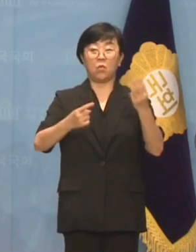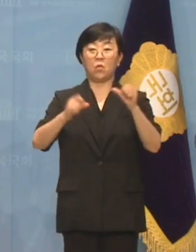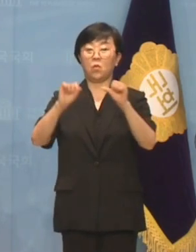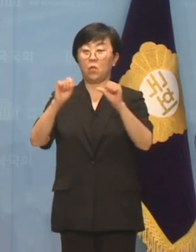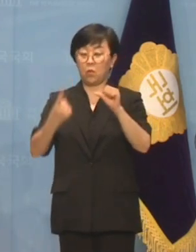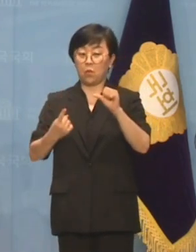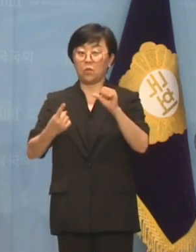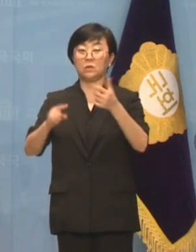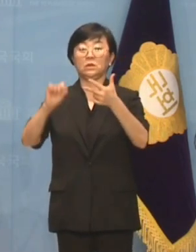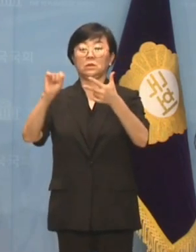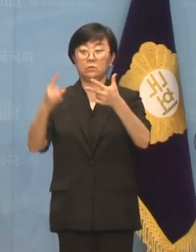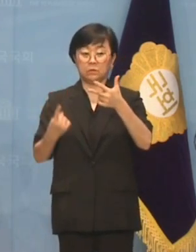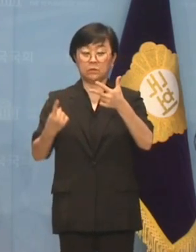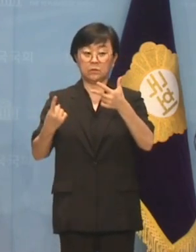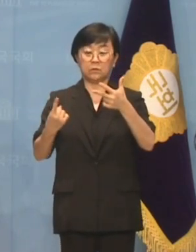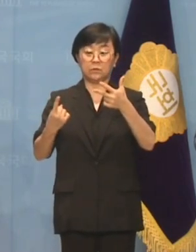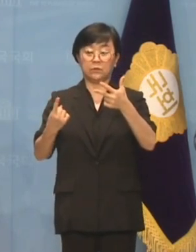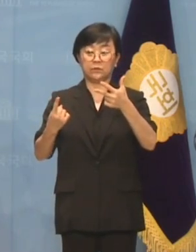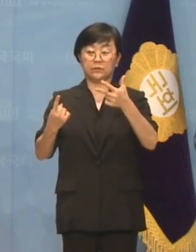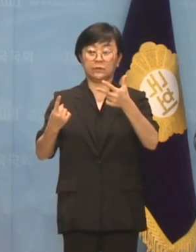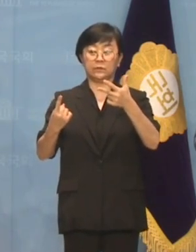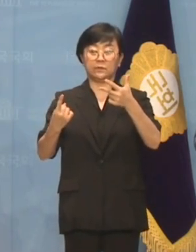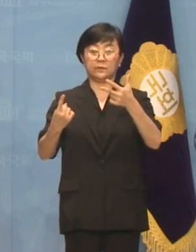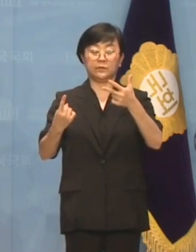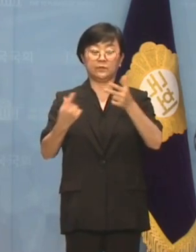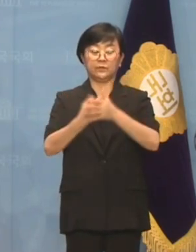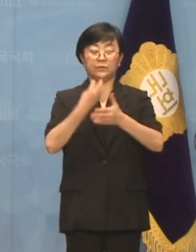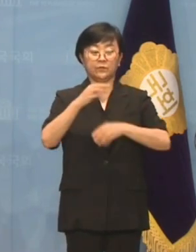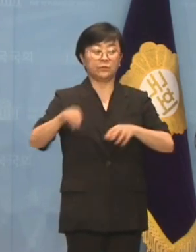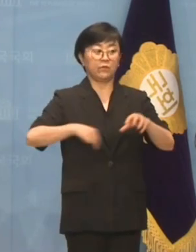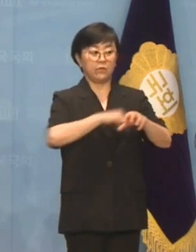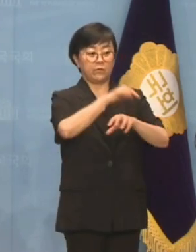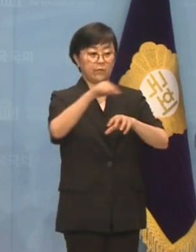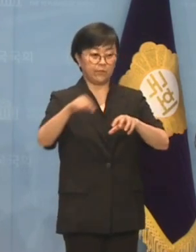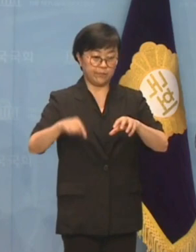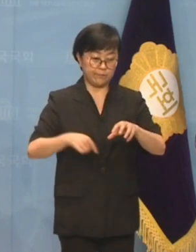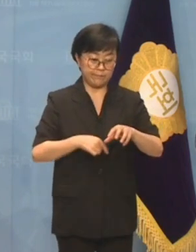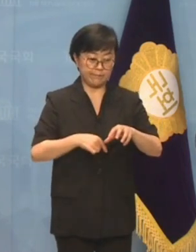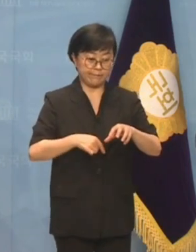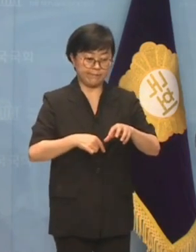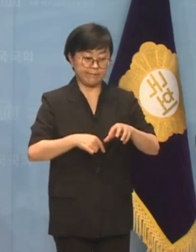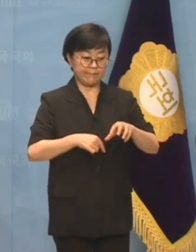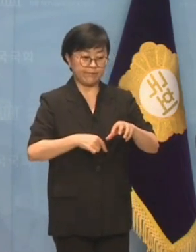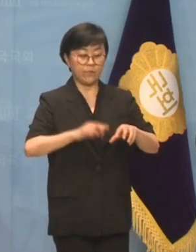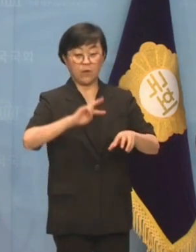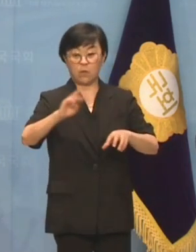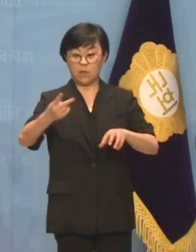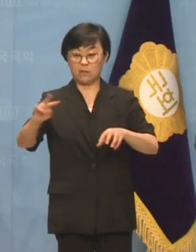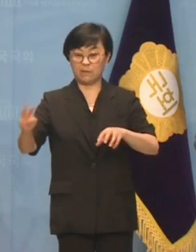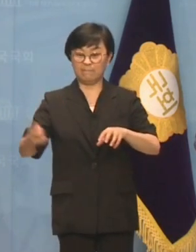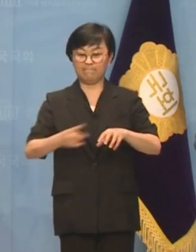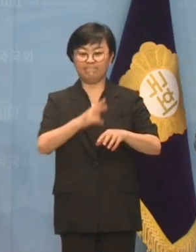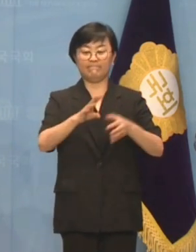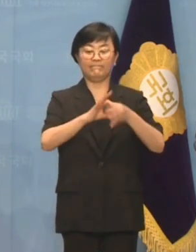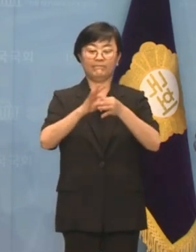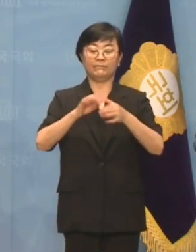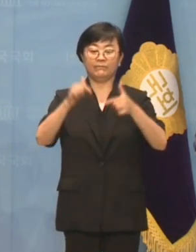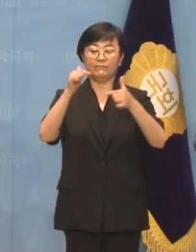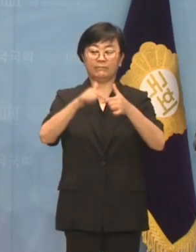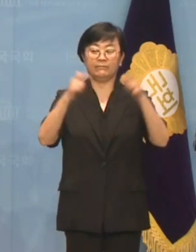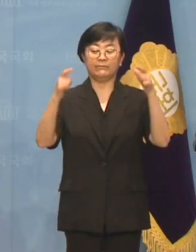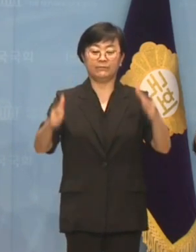5호선, 7호선, 9호선 등 수도권 주요 노선들과의 환승 연결을 통해